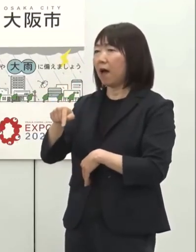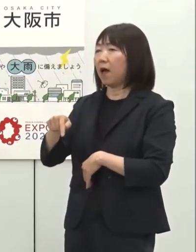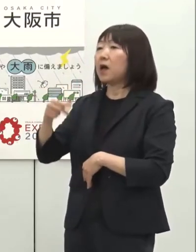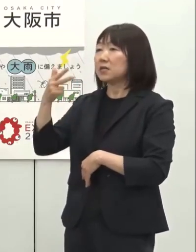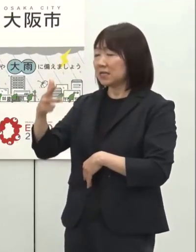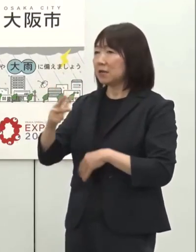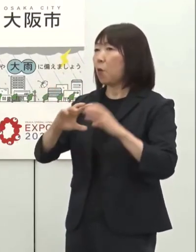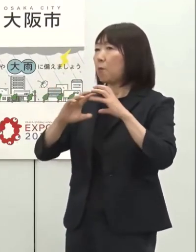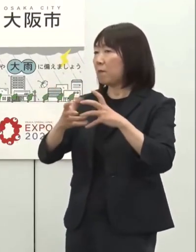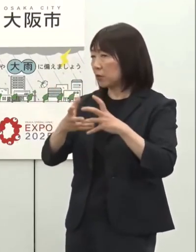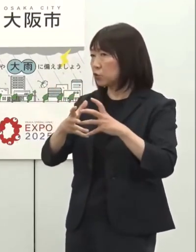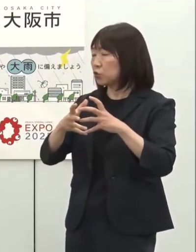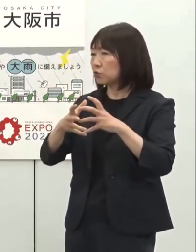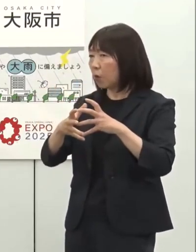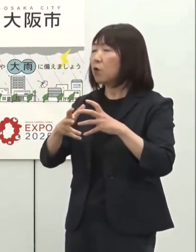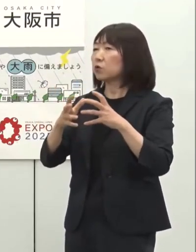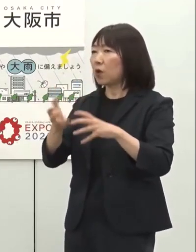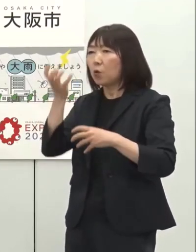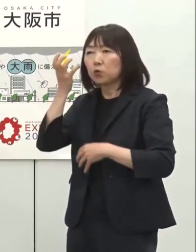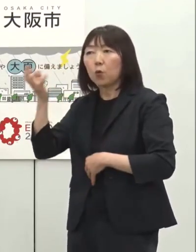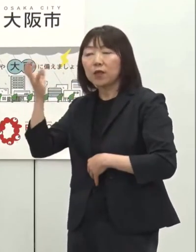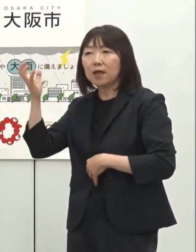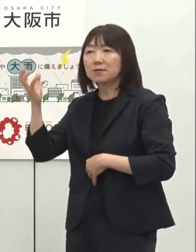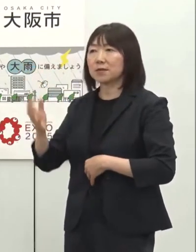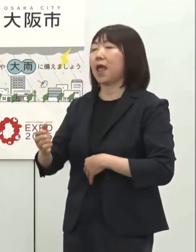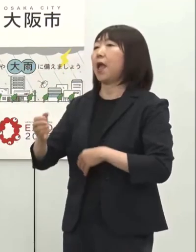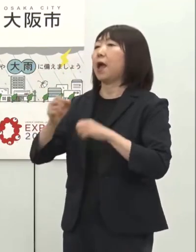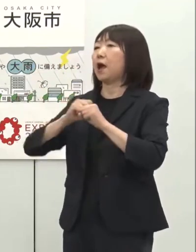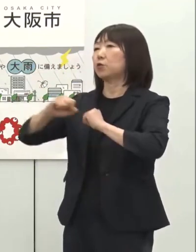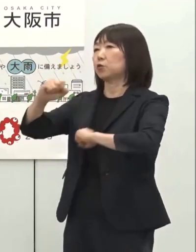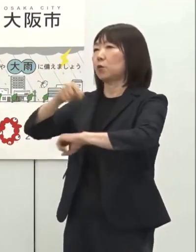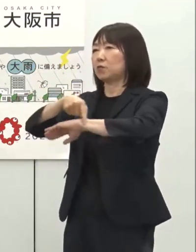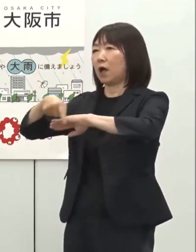アクションプランを作っているというふうに認識しています。